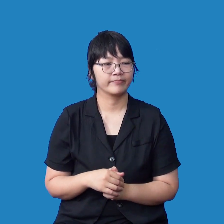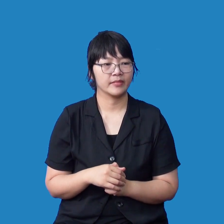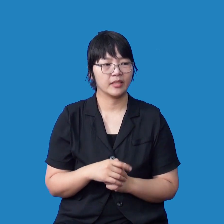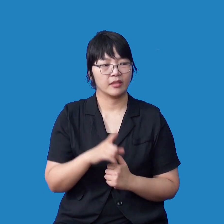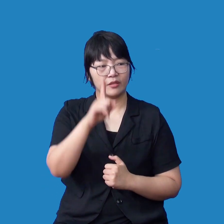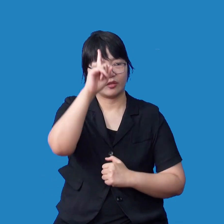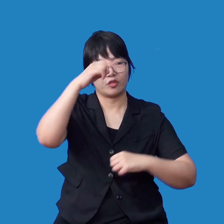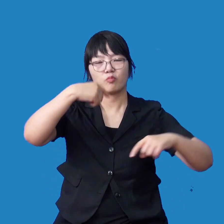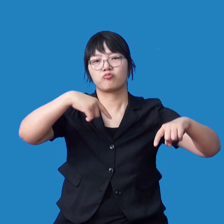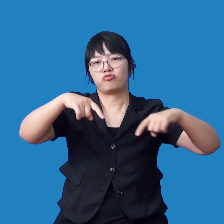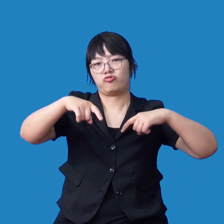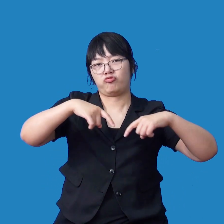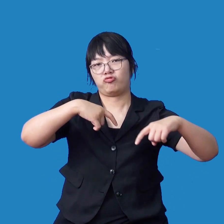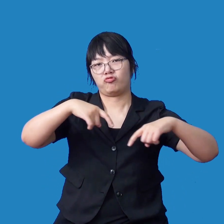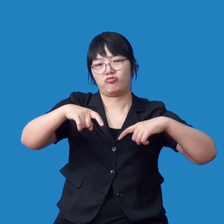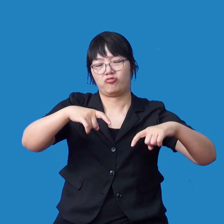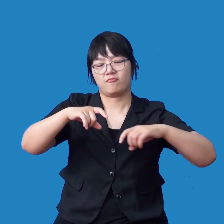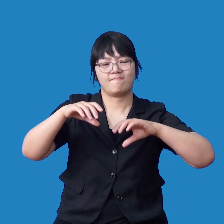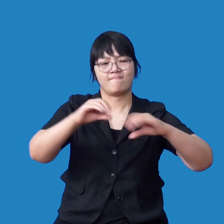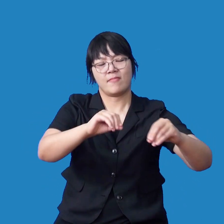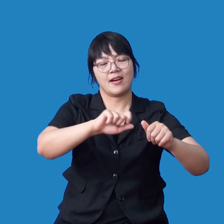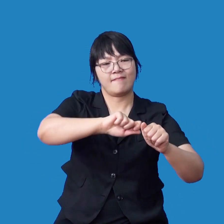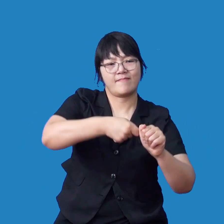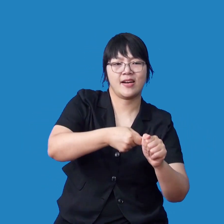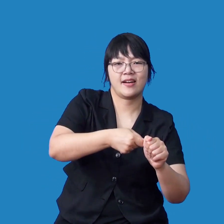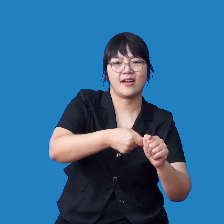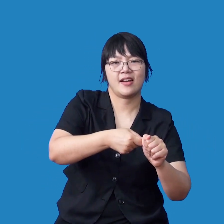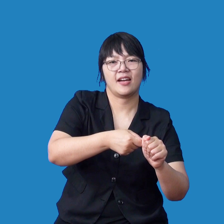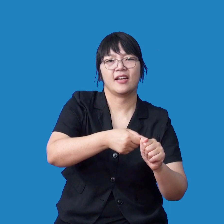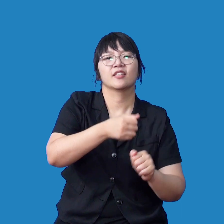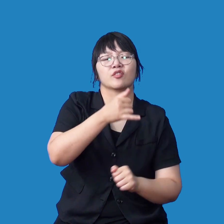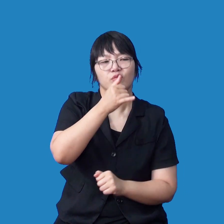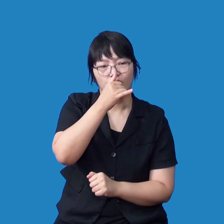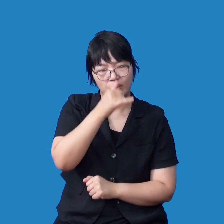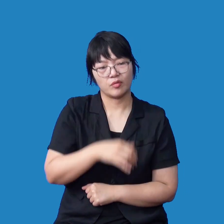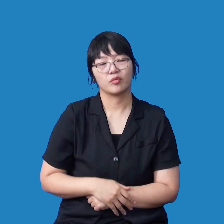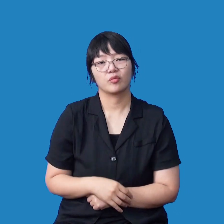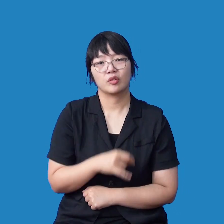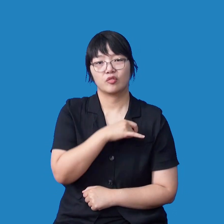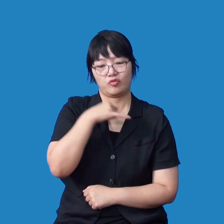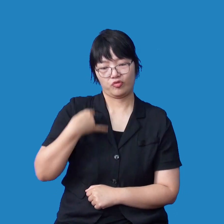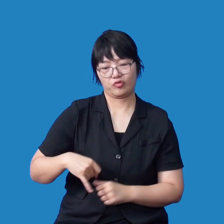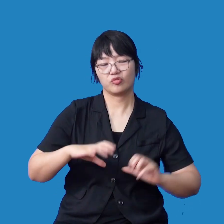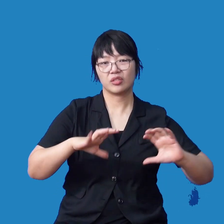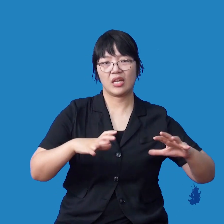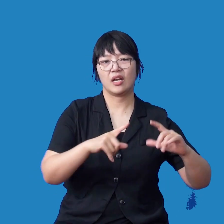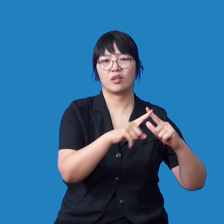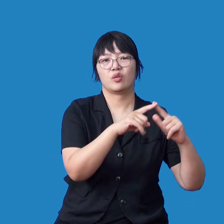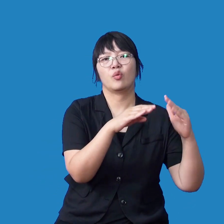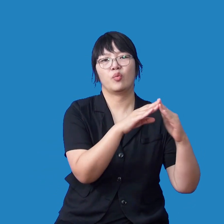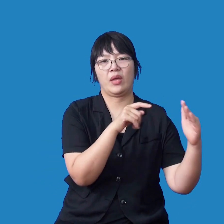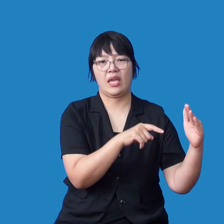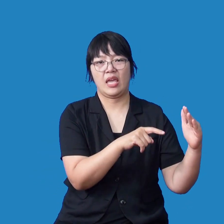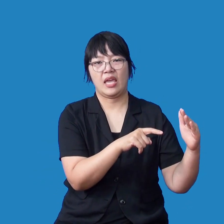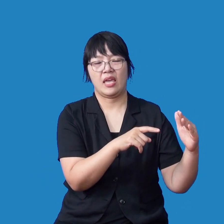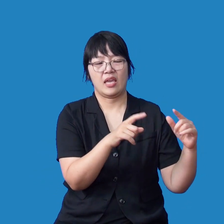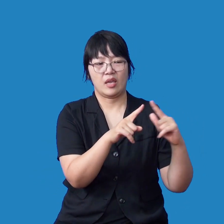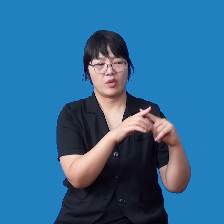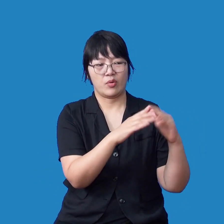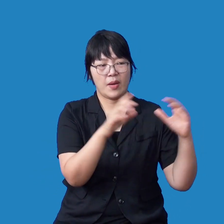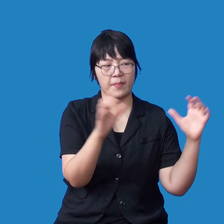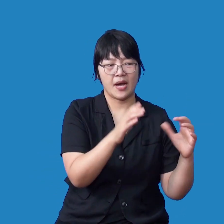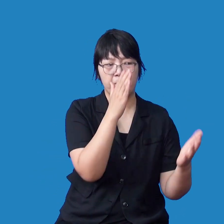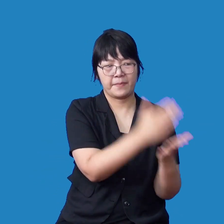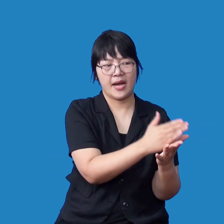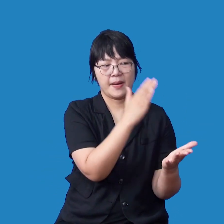정부 체제에 의한 박해로 말미암은 때일 수도 있습니다. 지금 중국의 교회들이 그런 모임 폐지의 위기를